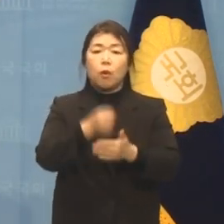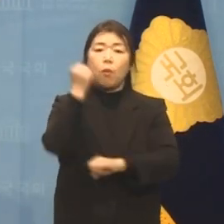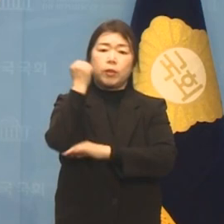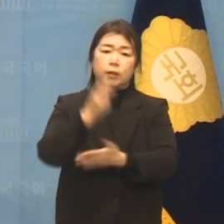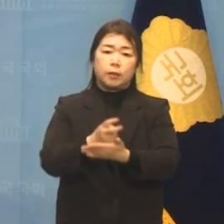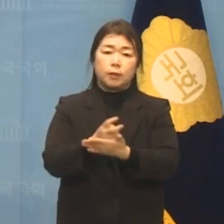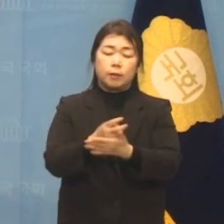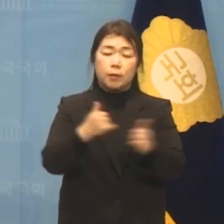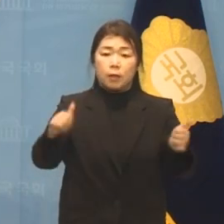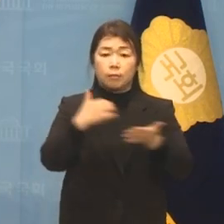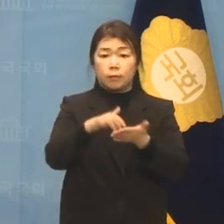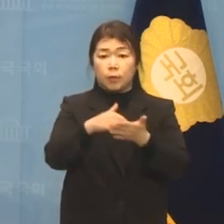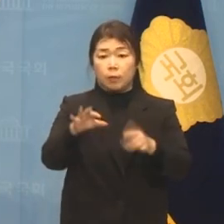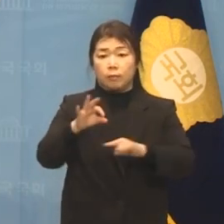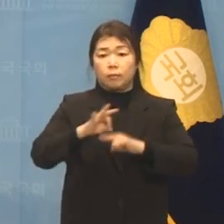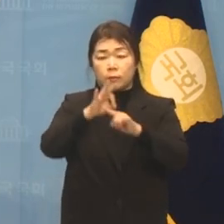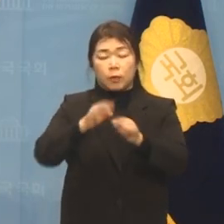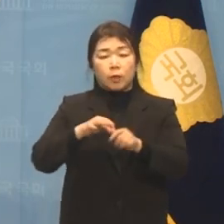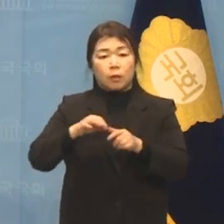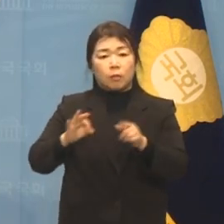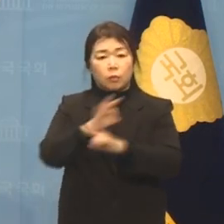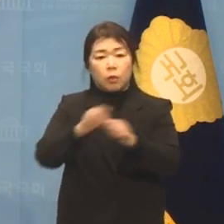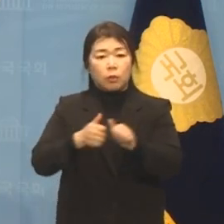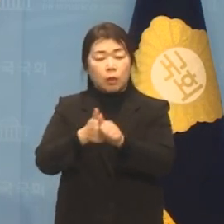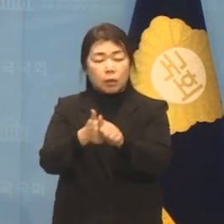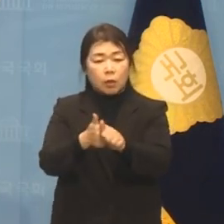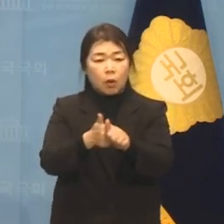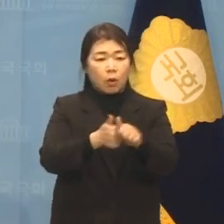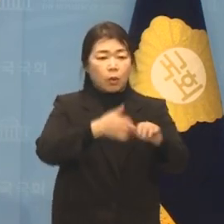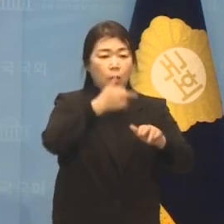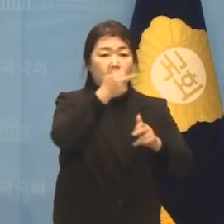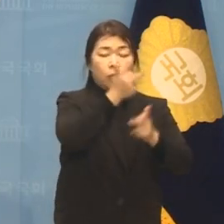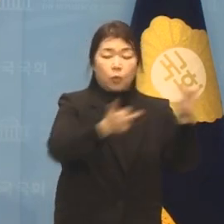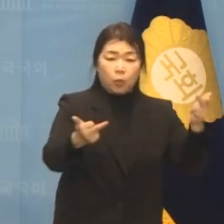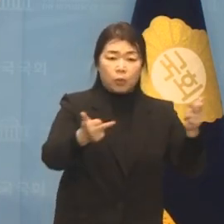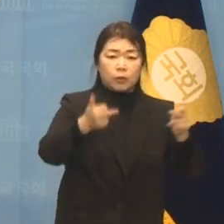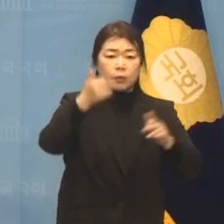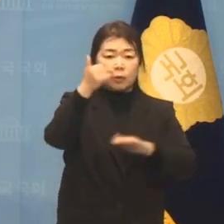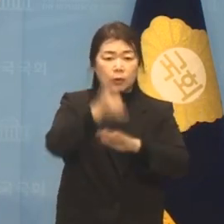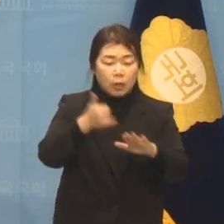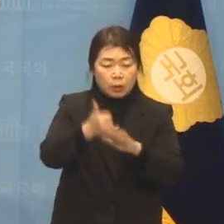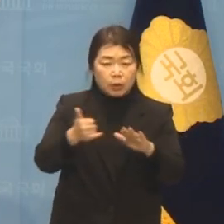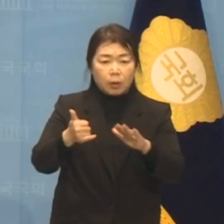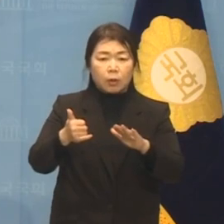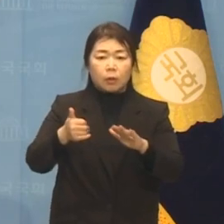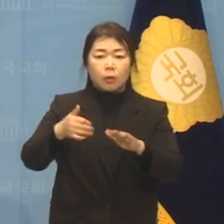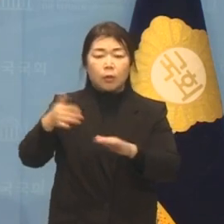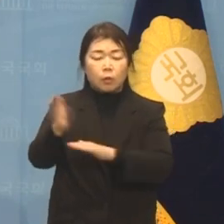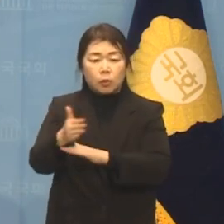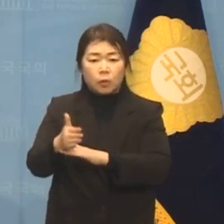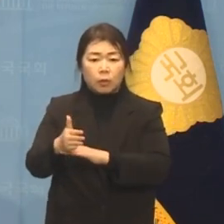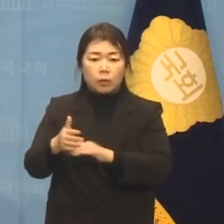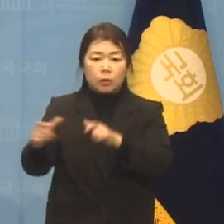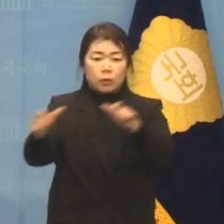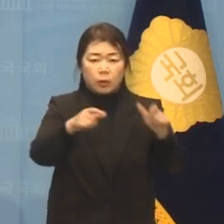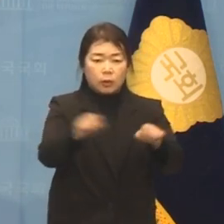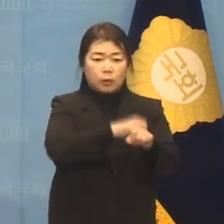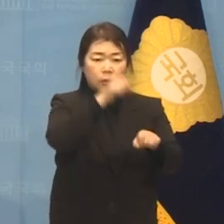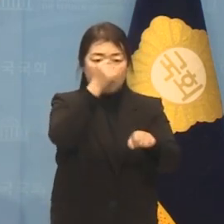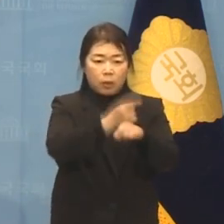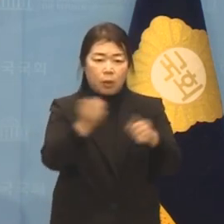인구 등가성 그리고 농산어촌의 지역 대표성에 역행한다는 점에서